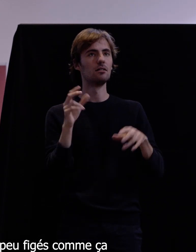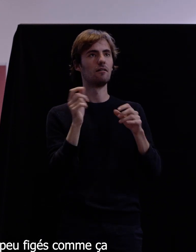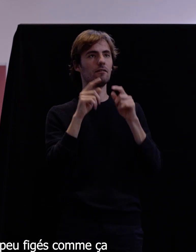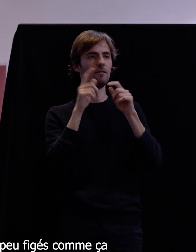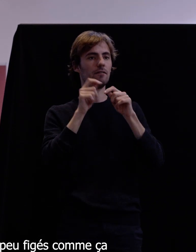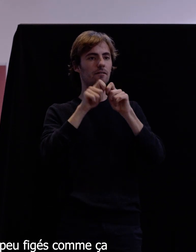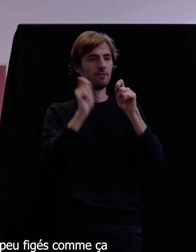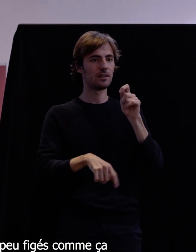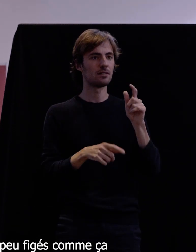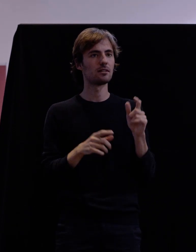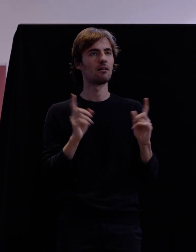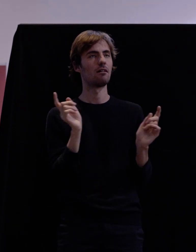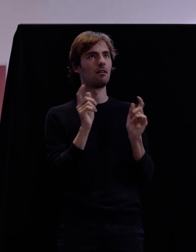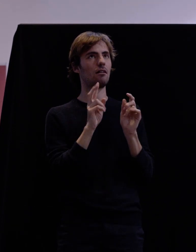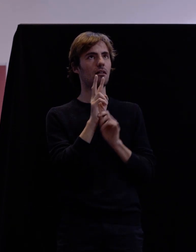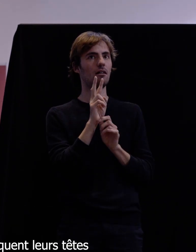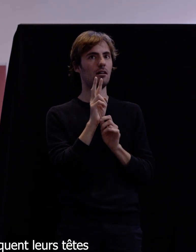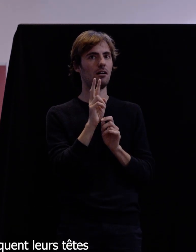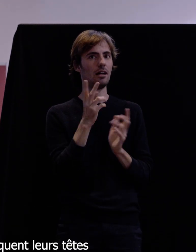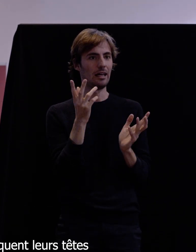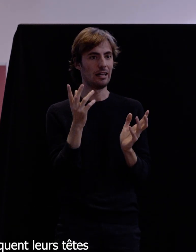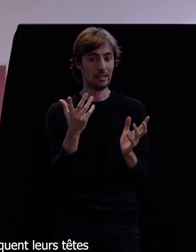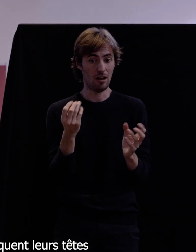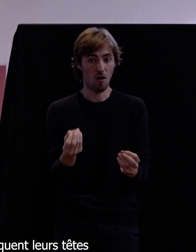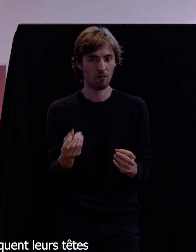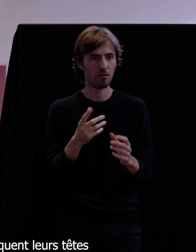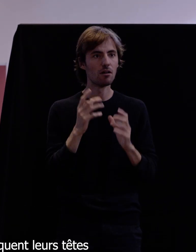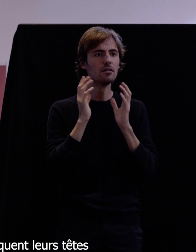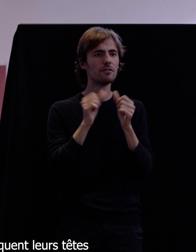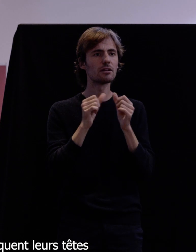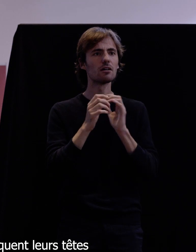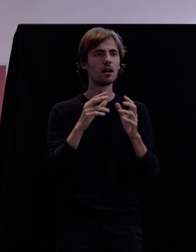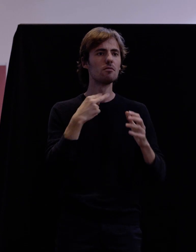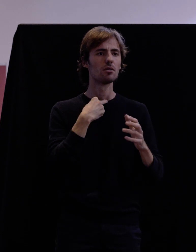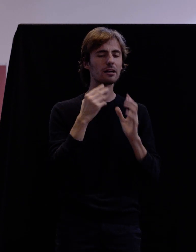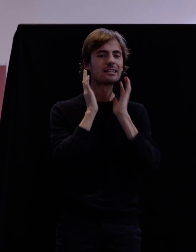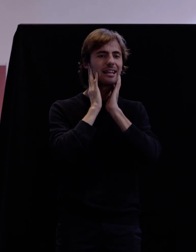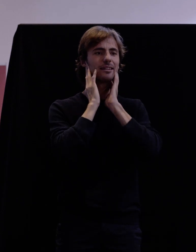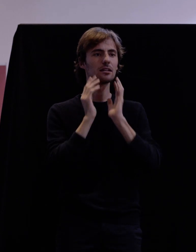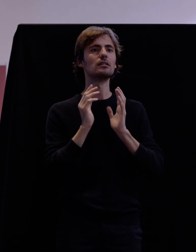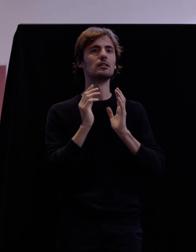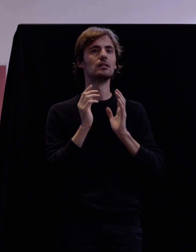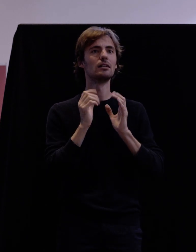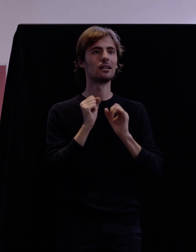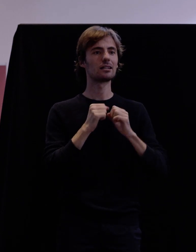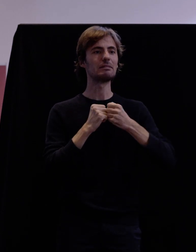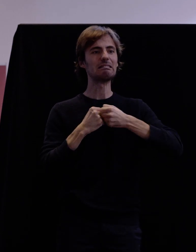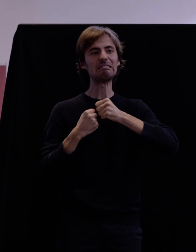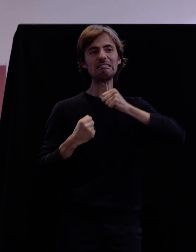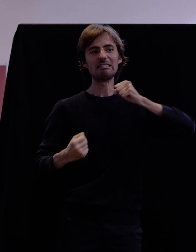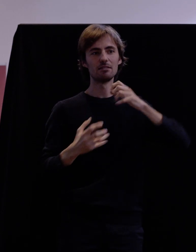quand ils sont allongés. Et parfois, c'est des enfants qui bloquent leur tête et qui ont des espèces de mouvements d'hyperextension